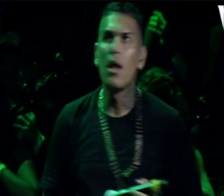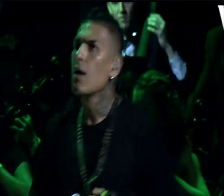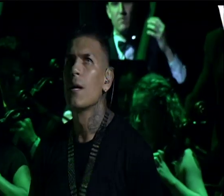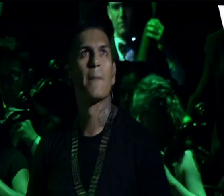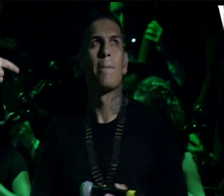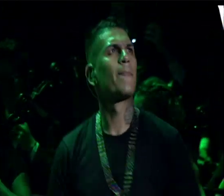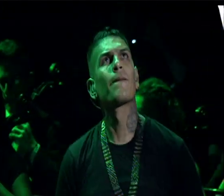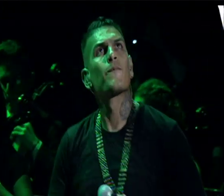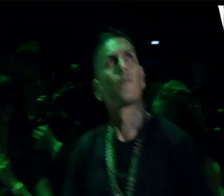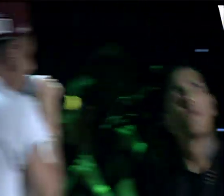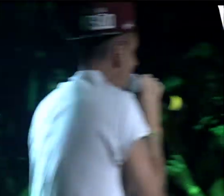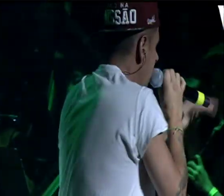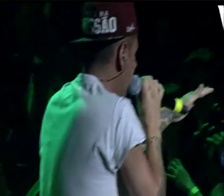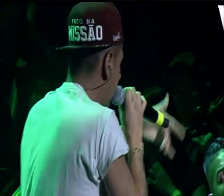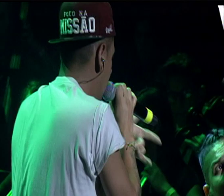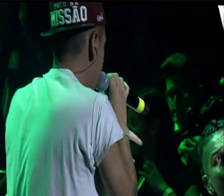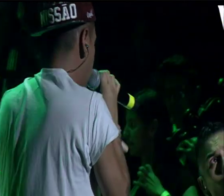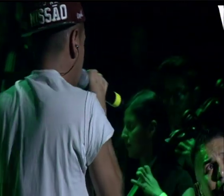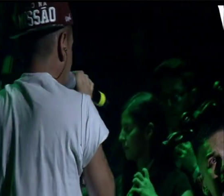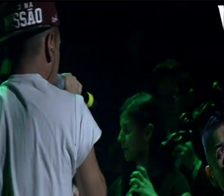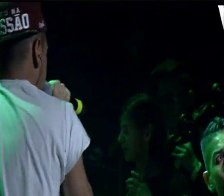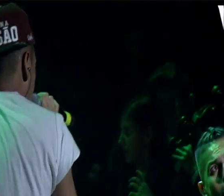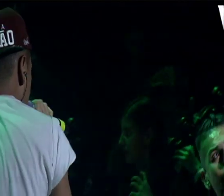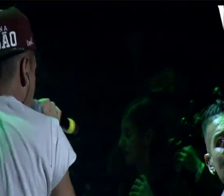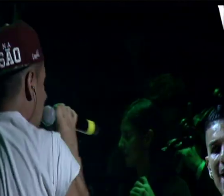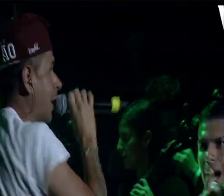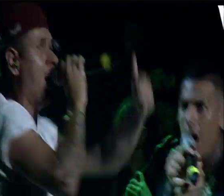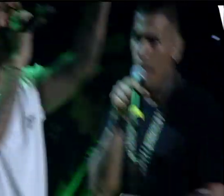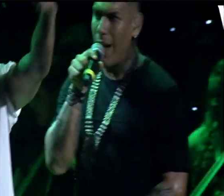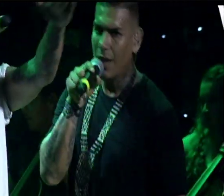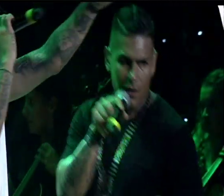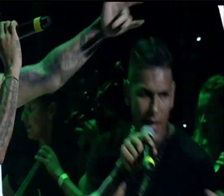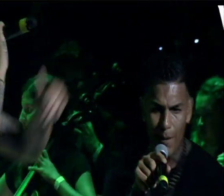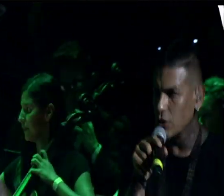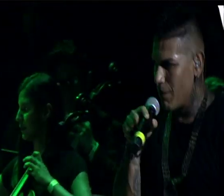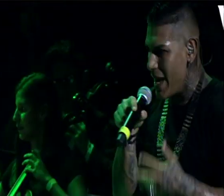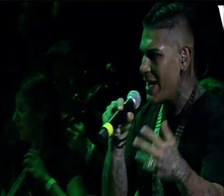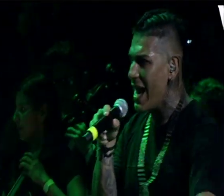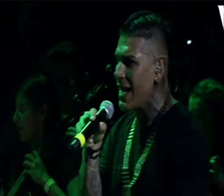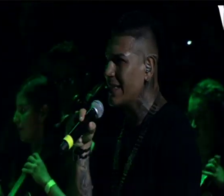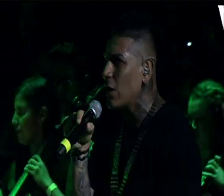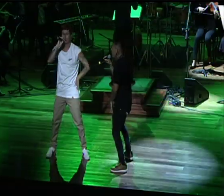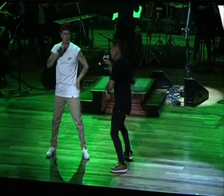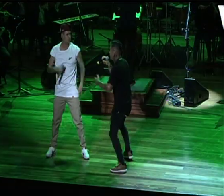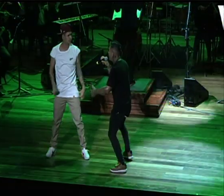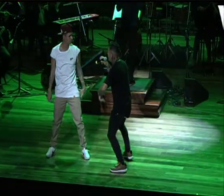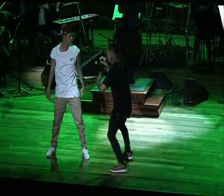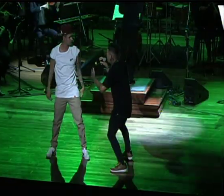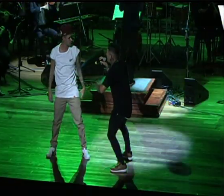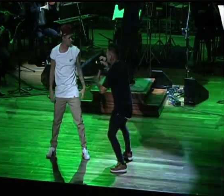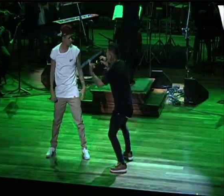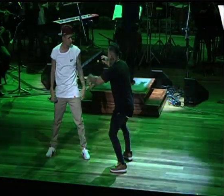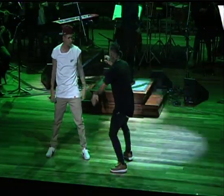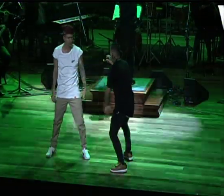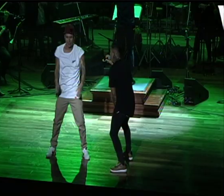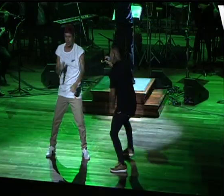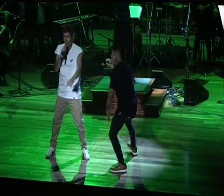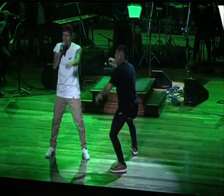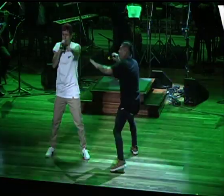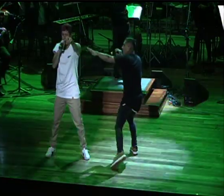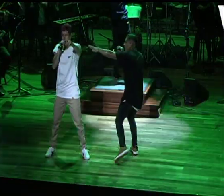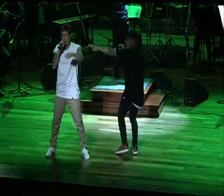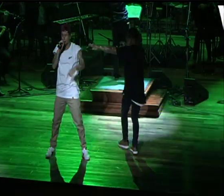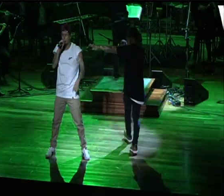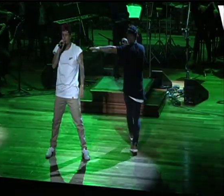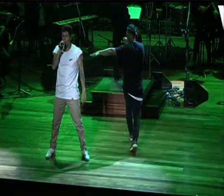Dando lidia, lidia nos deja. Para que la vuelta se ponga pareja. Man, bien engañados, pasaron animadores ricos